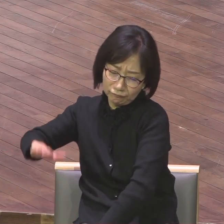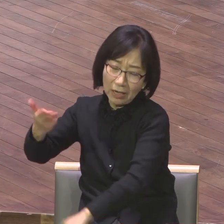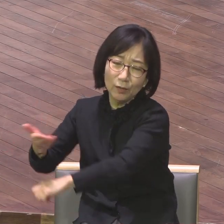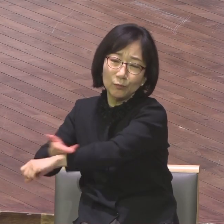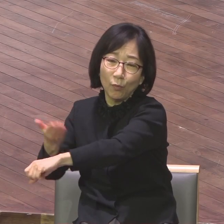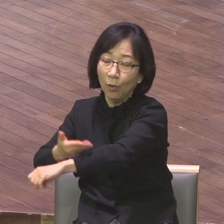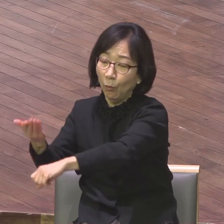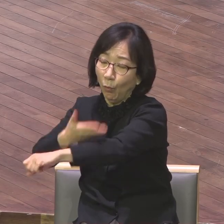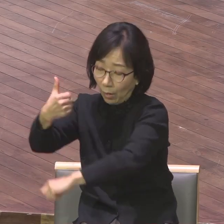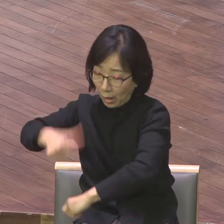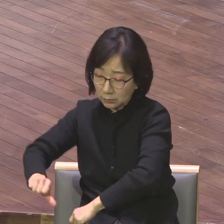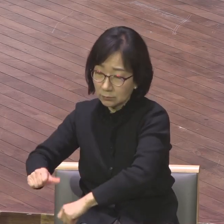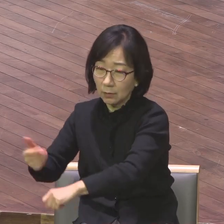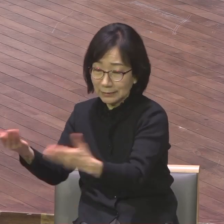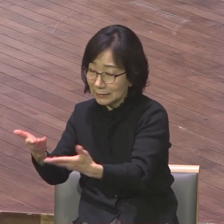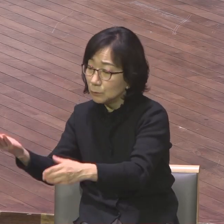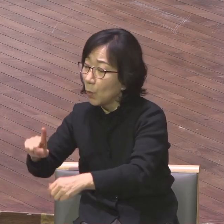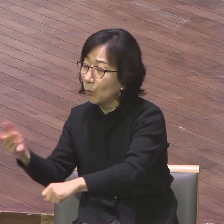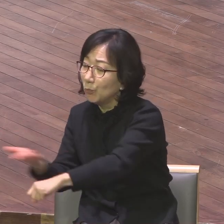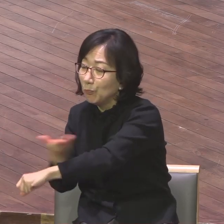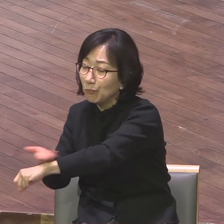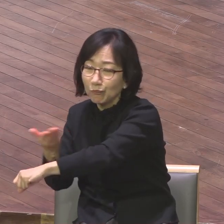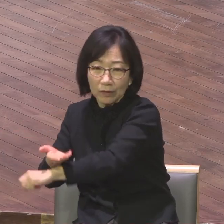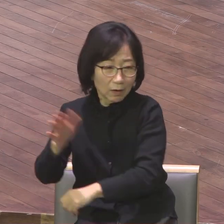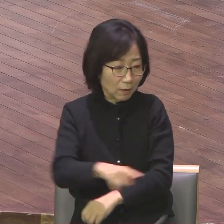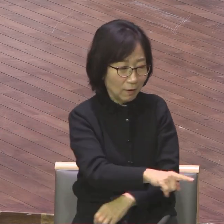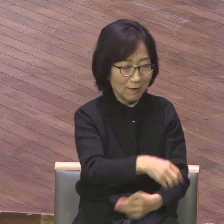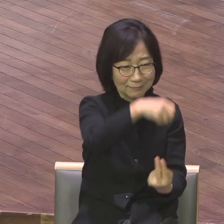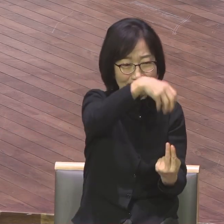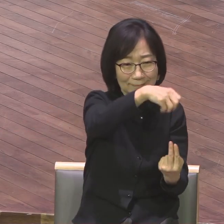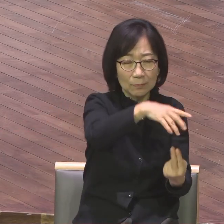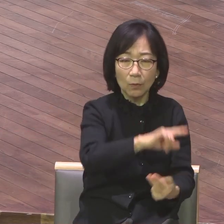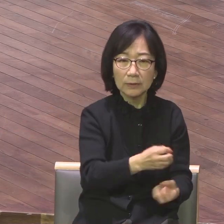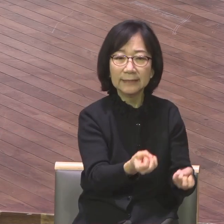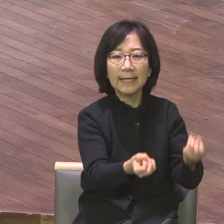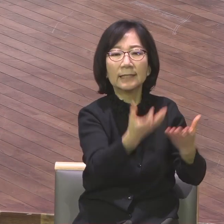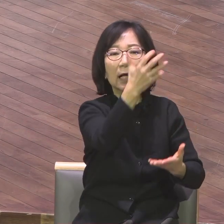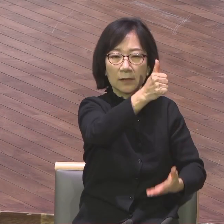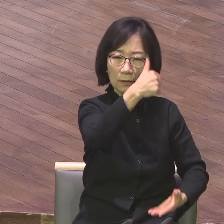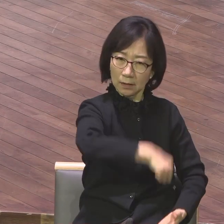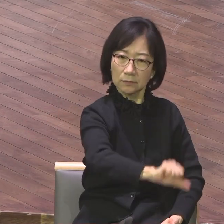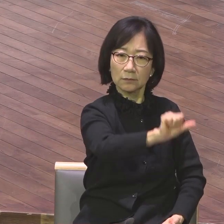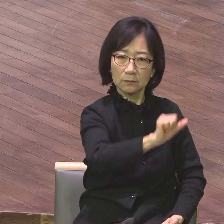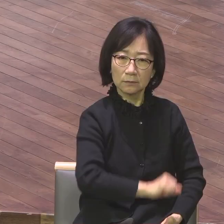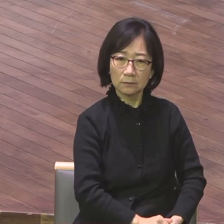아들이고 목수요. 그런데 세례 요한은 제사장의 아들이에요.